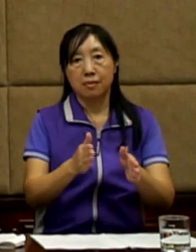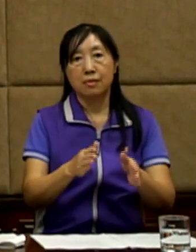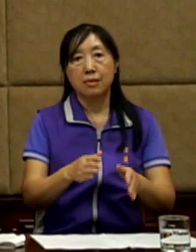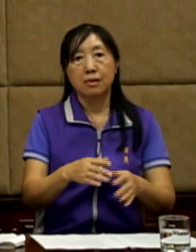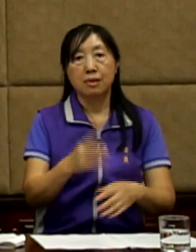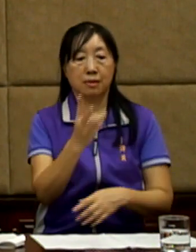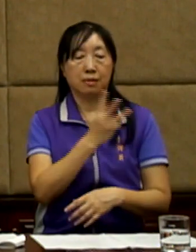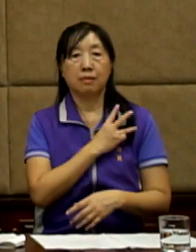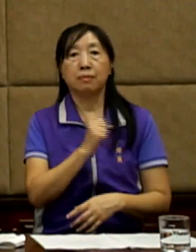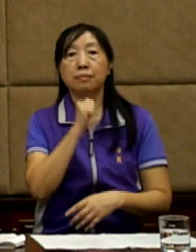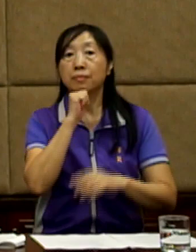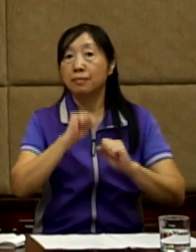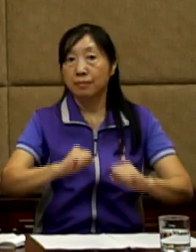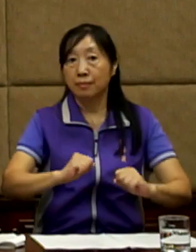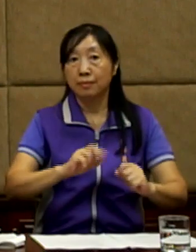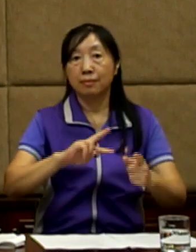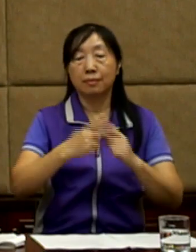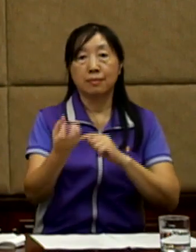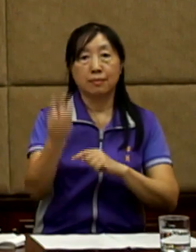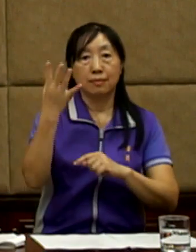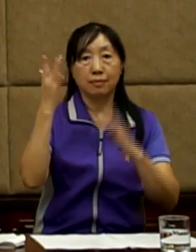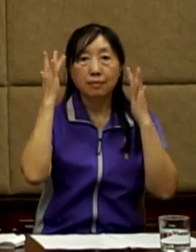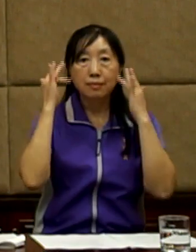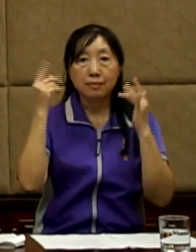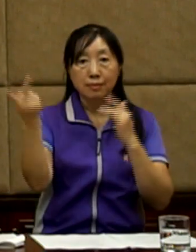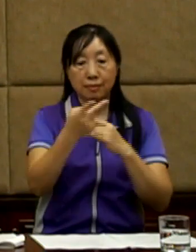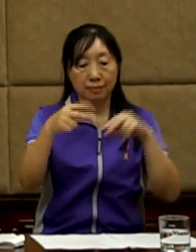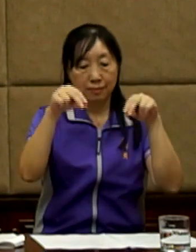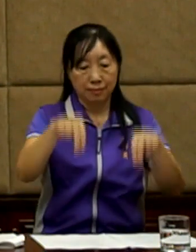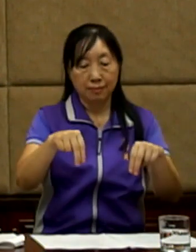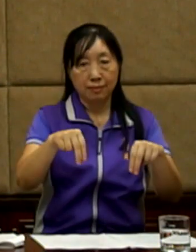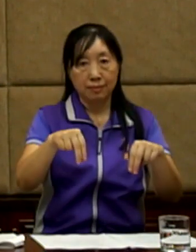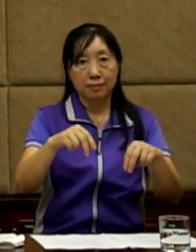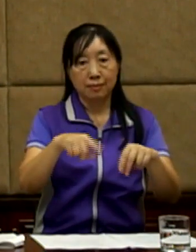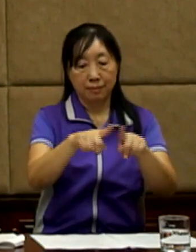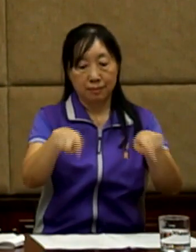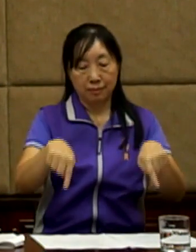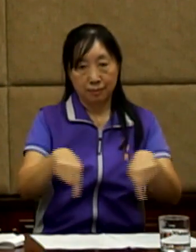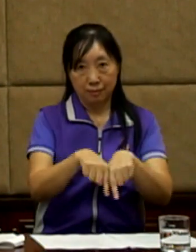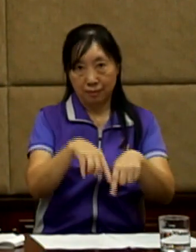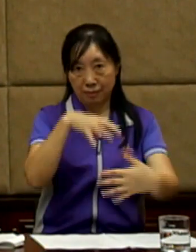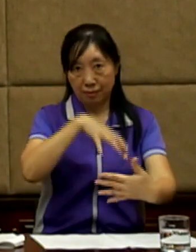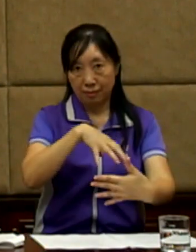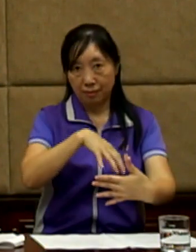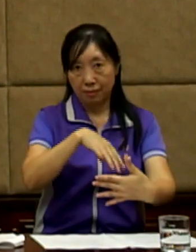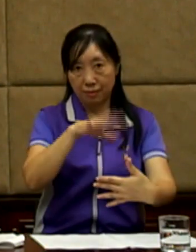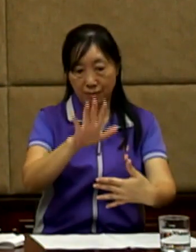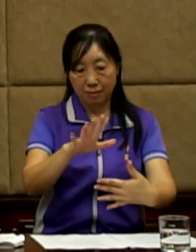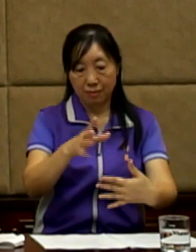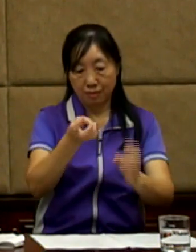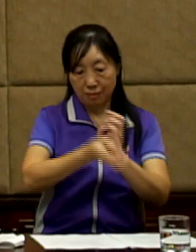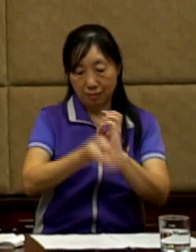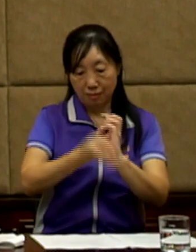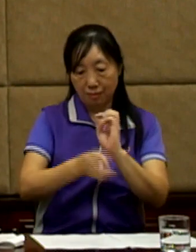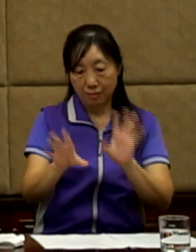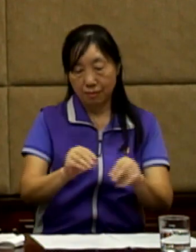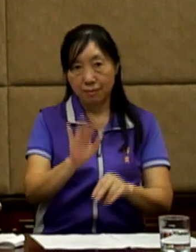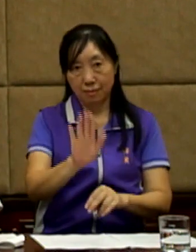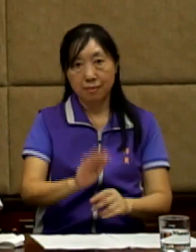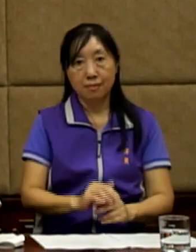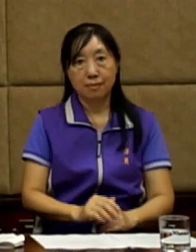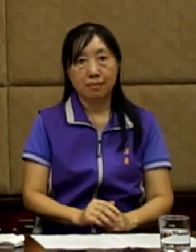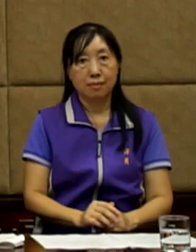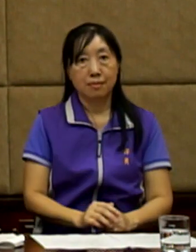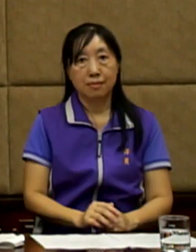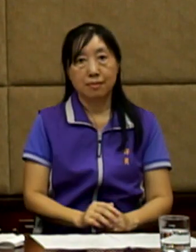跟那个华夏他们签的一些契约，那签的契约里面是有相当详细的资料。另外这一